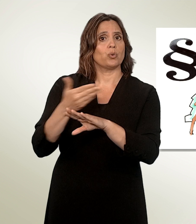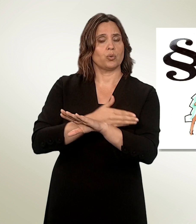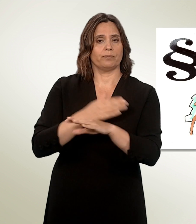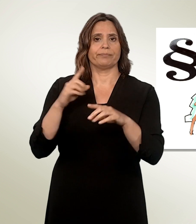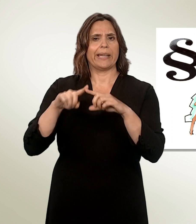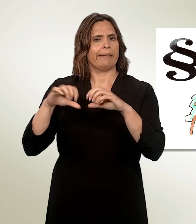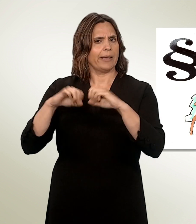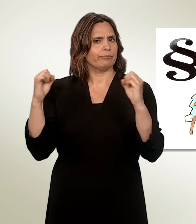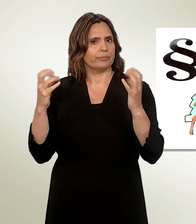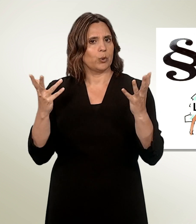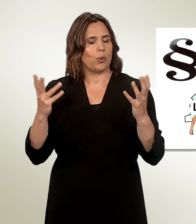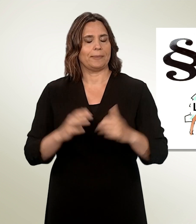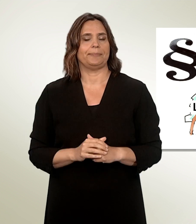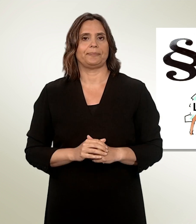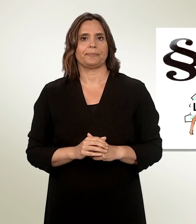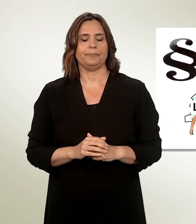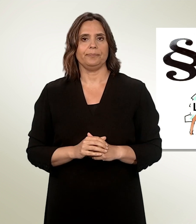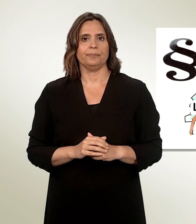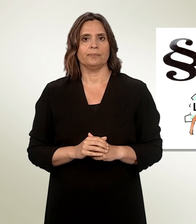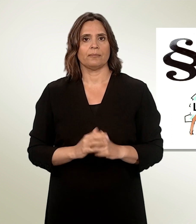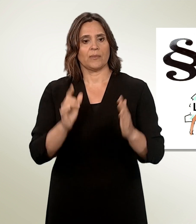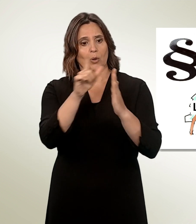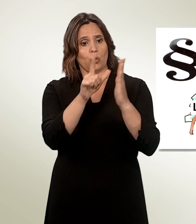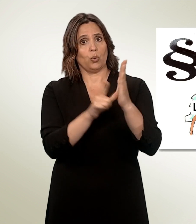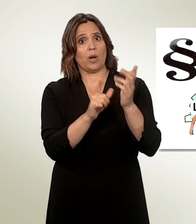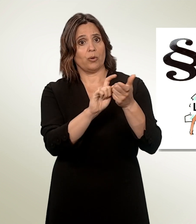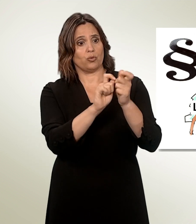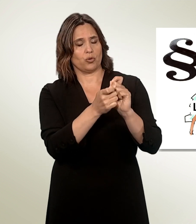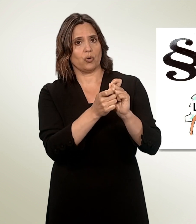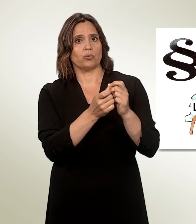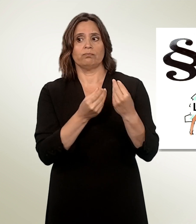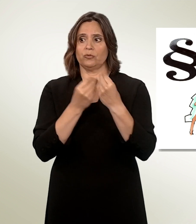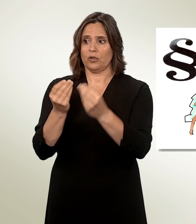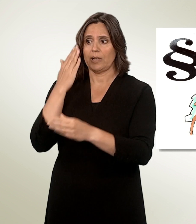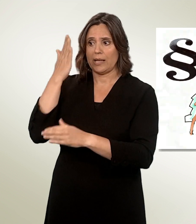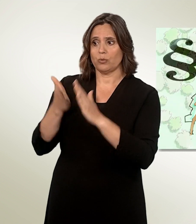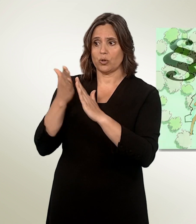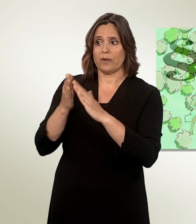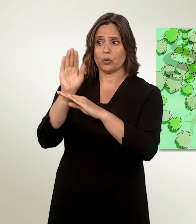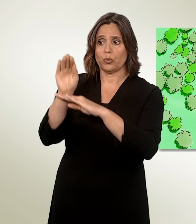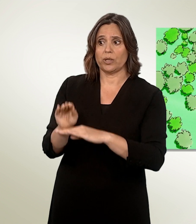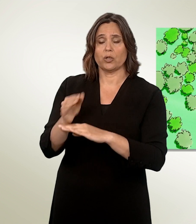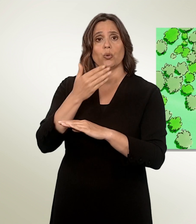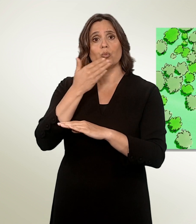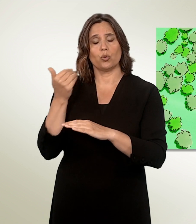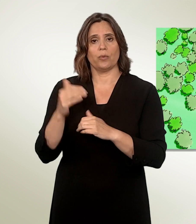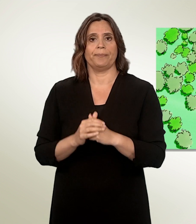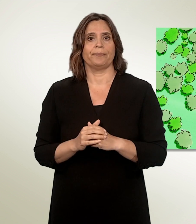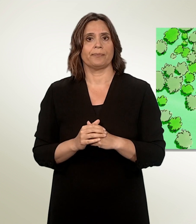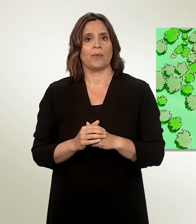détail? La loi révisée renforce la protection des animaux sauvages. Les biotopes des animaux sauvages seront mieux